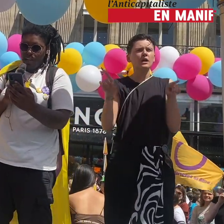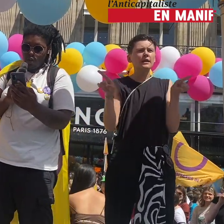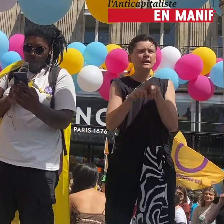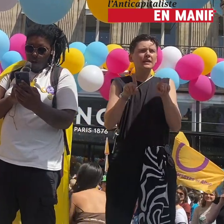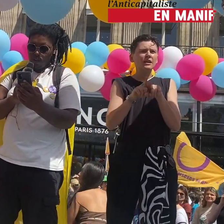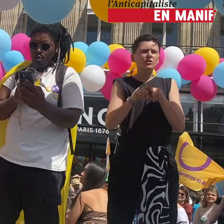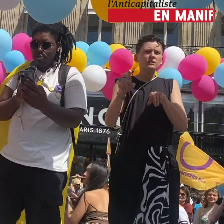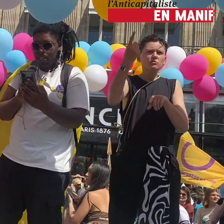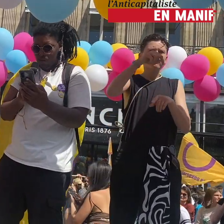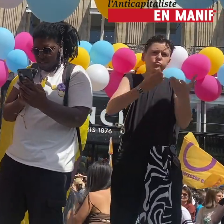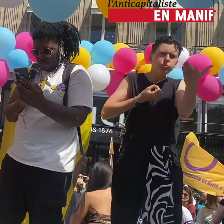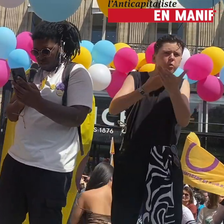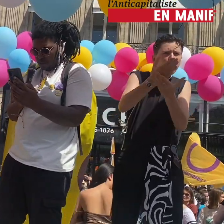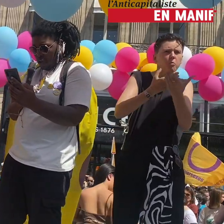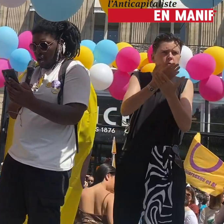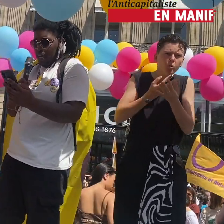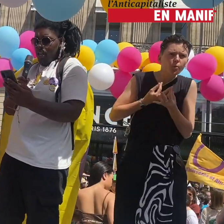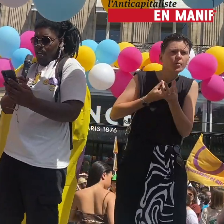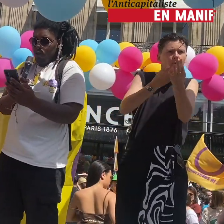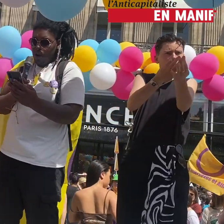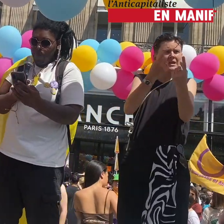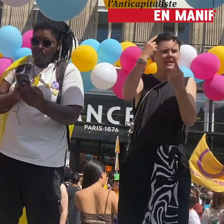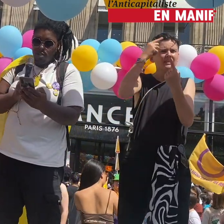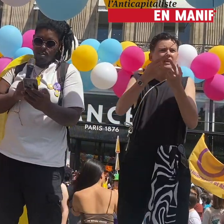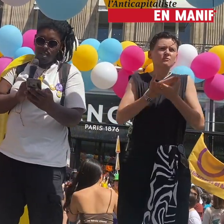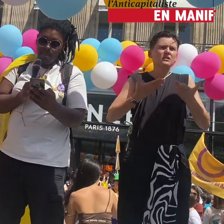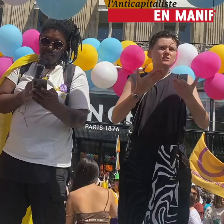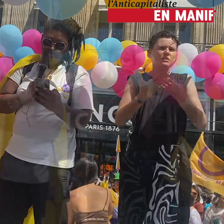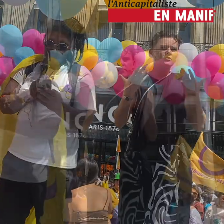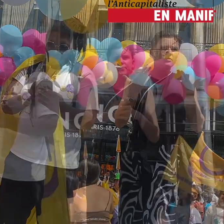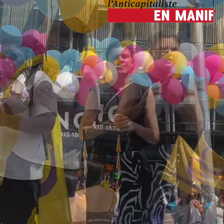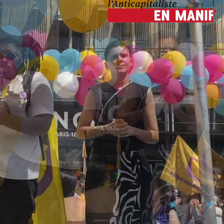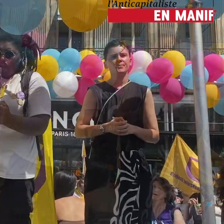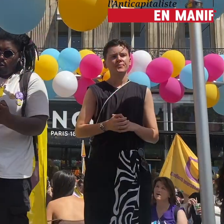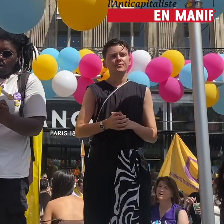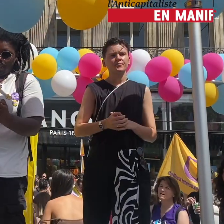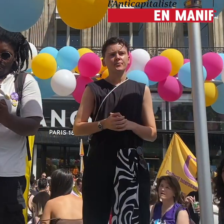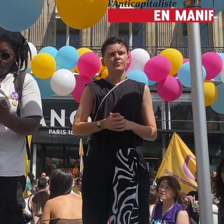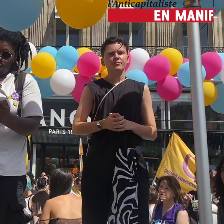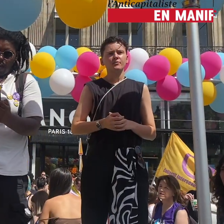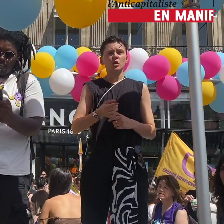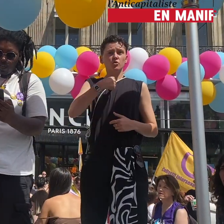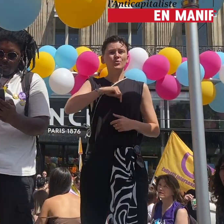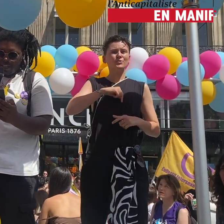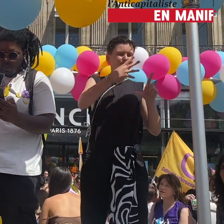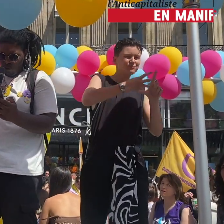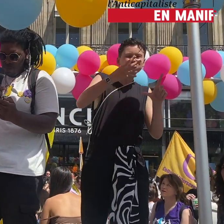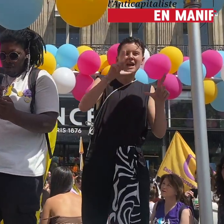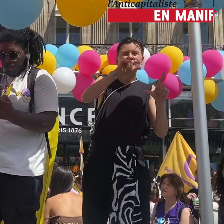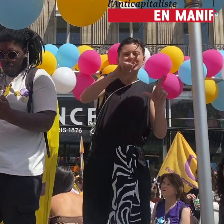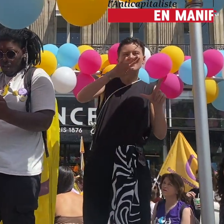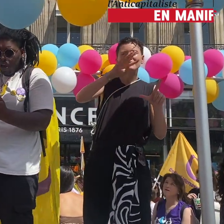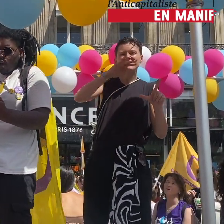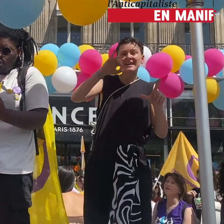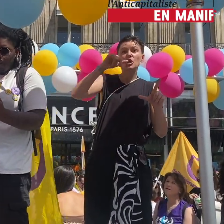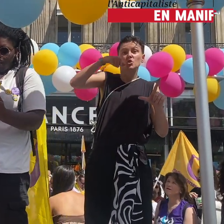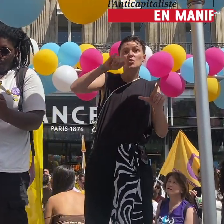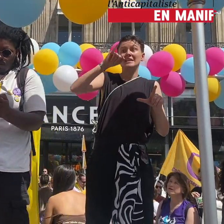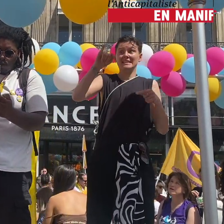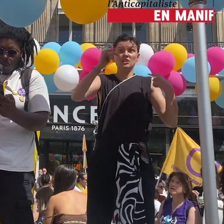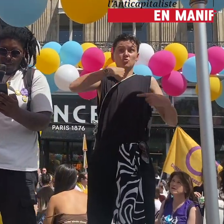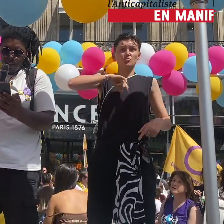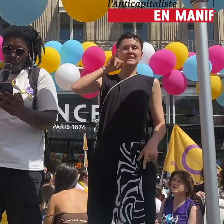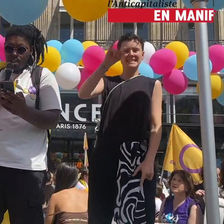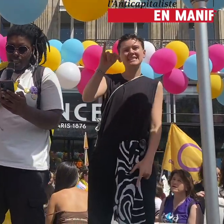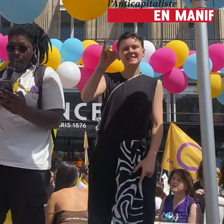informer largement nos situations et nos campagnes de sensibilisation. Nous sommes le I de LGBTQI+. Nos